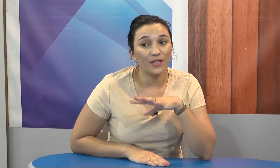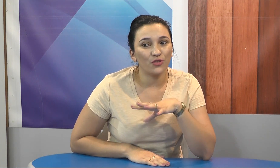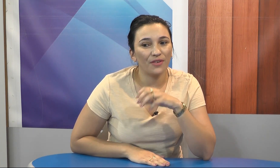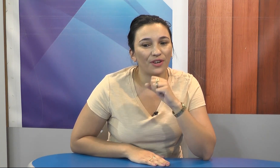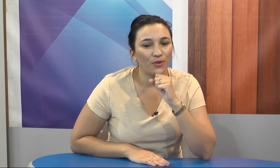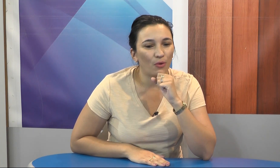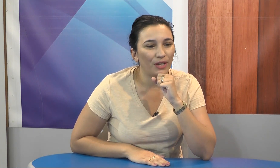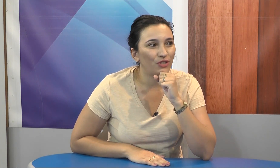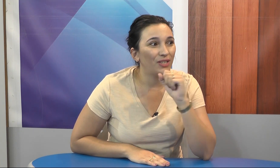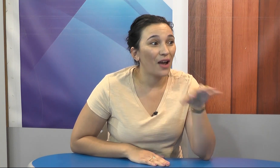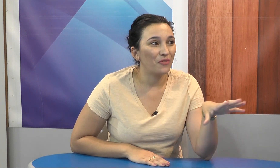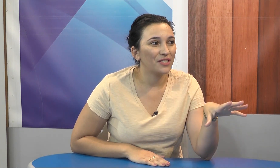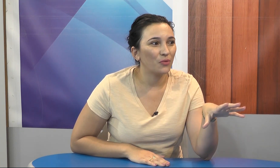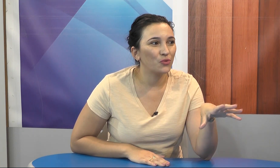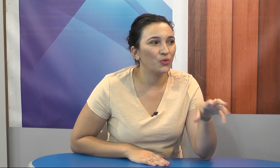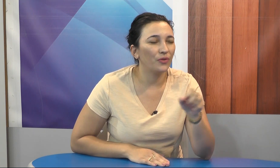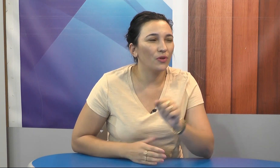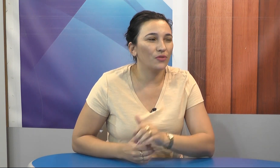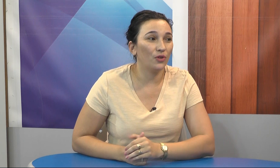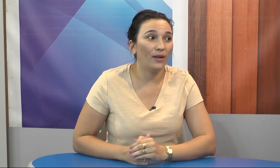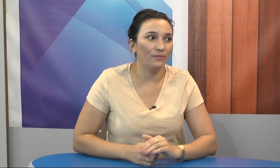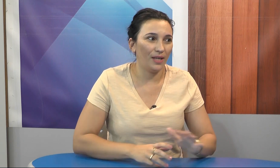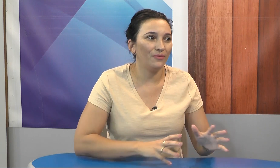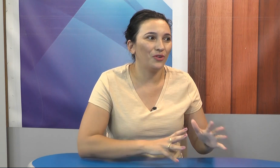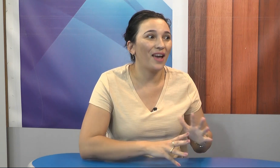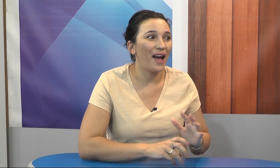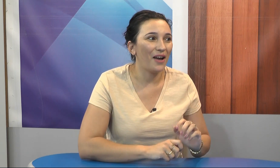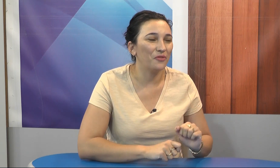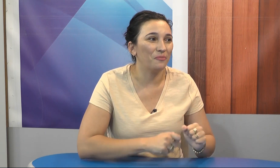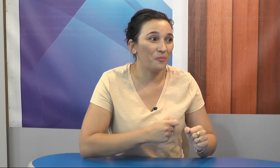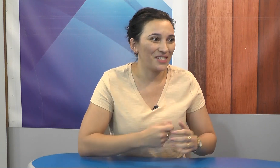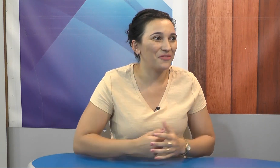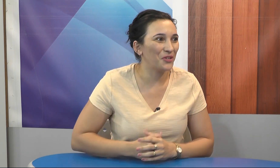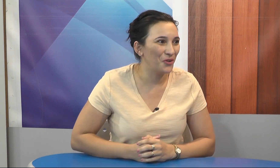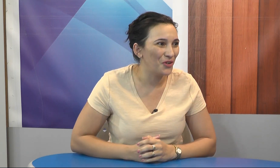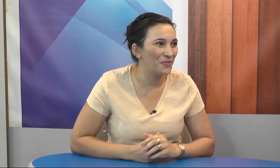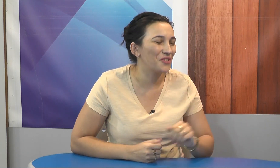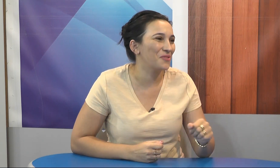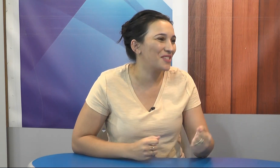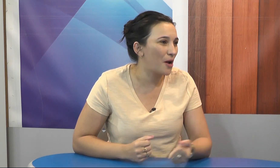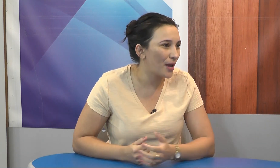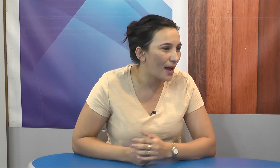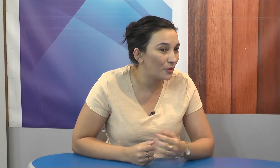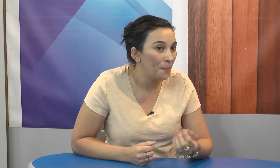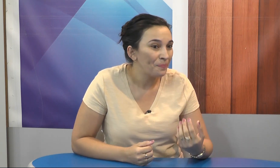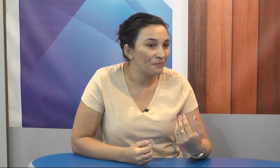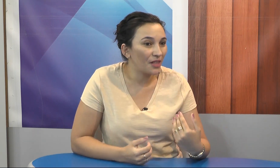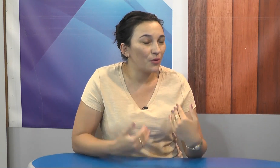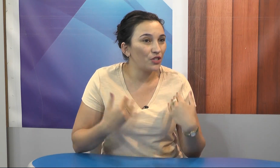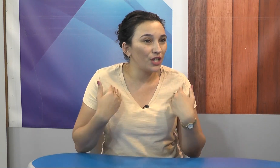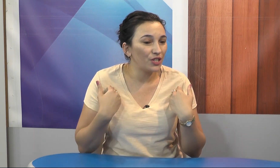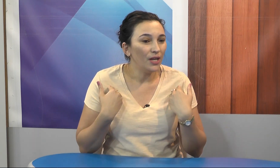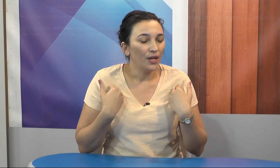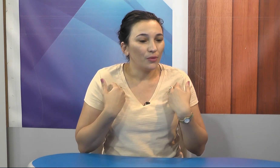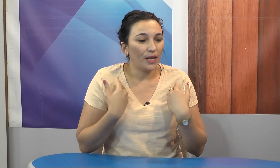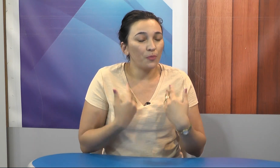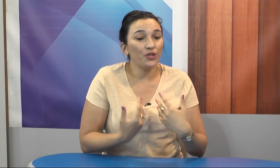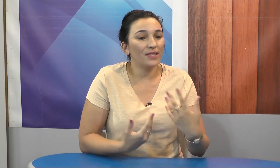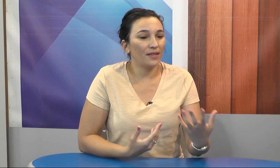tinha vergonha de ir lá conversar com o surdo. Falei, nossa, vou lá, né, vou errar, vou passar vergonha, vou fazer um sinal errado. Então, a gente, não é nem por